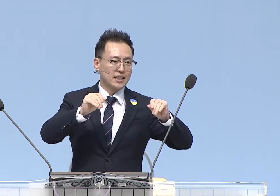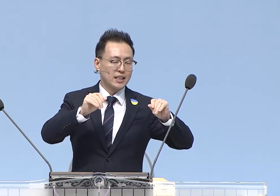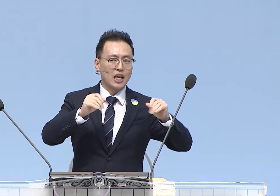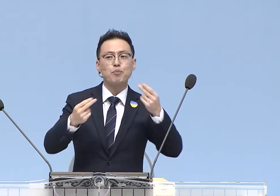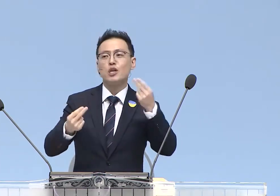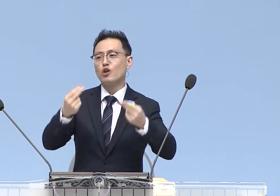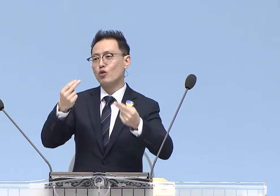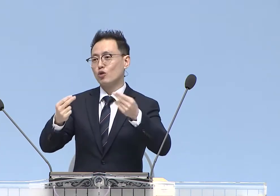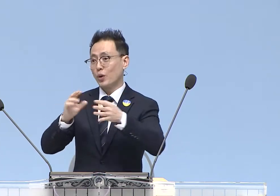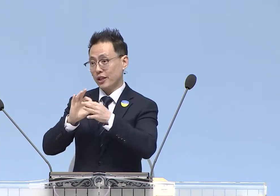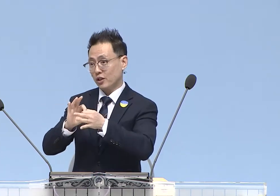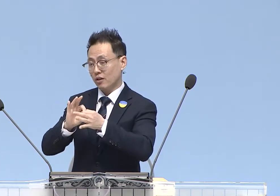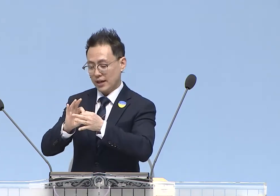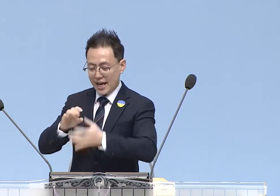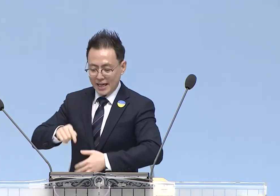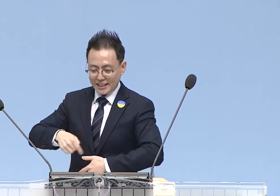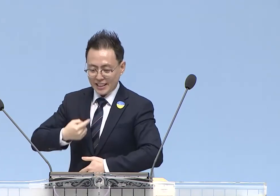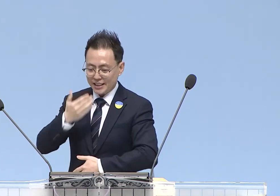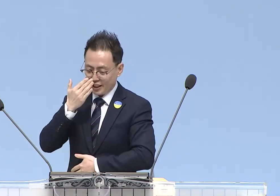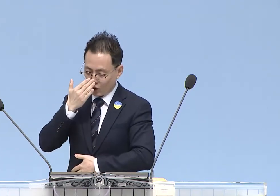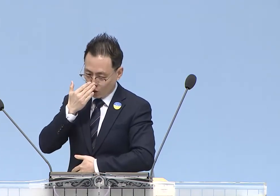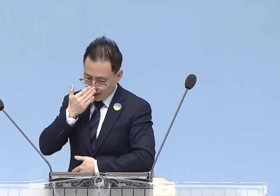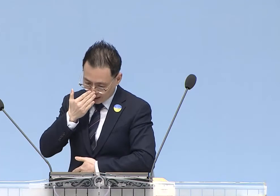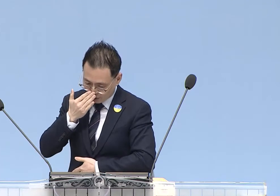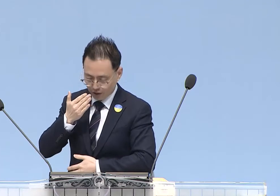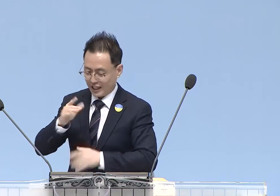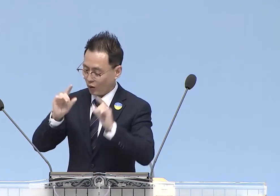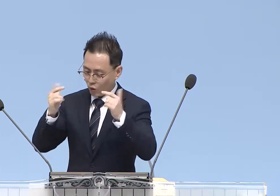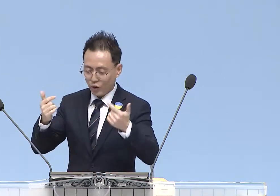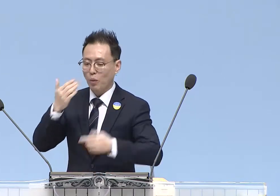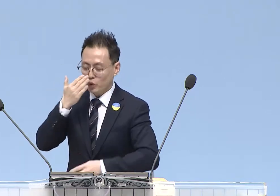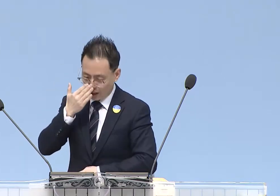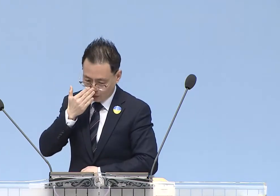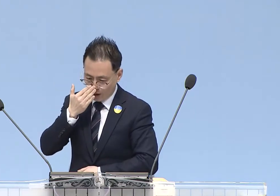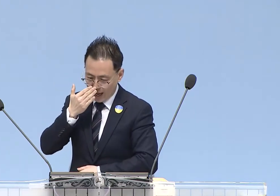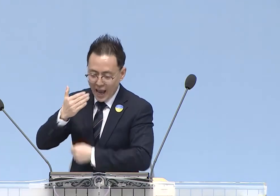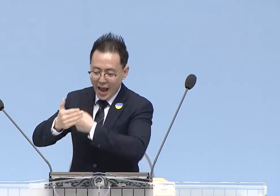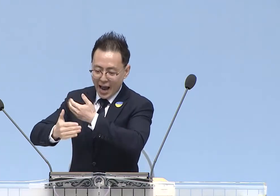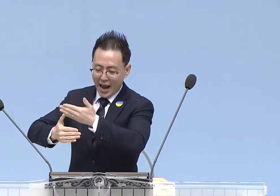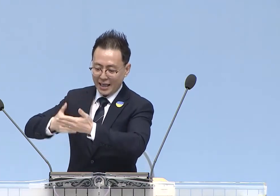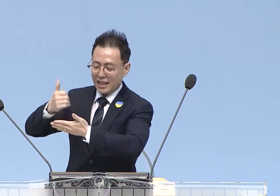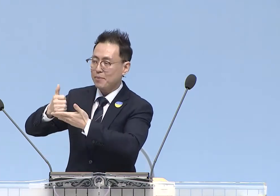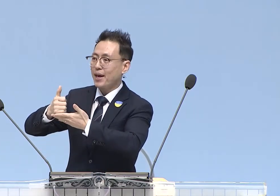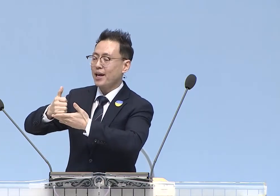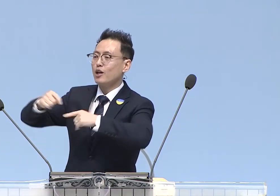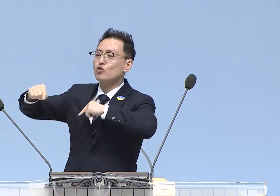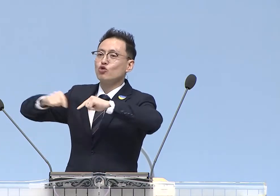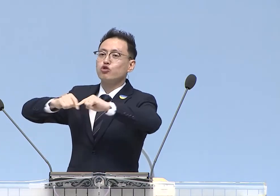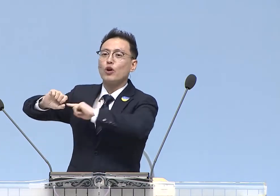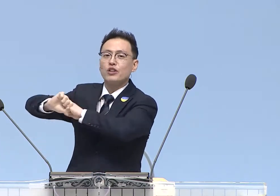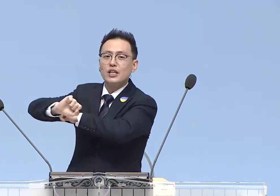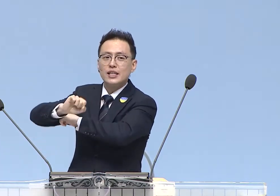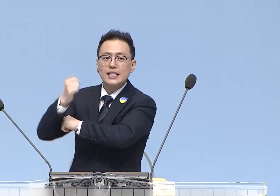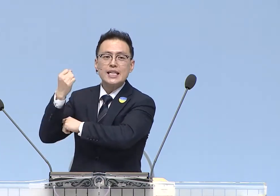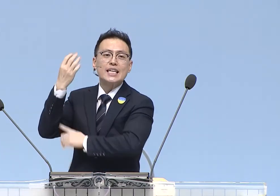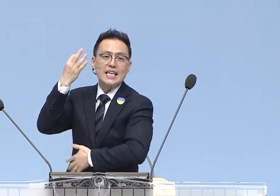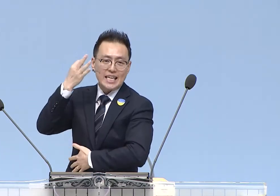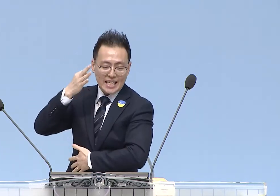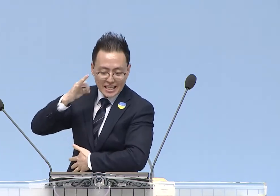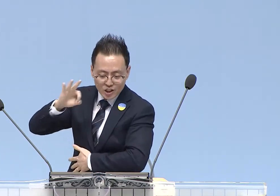진흙의 비유를 통해서 자신들이 교만하지 않고 겸손하고 하나님의 주권을